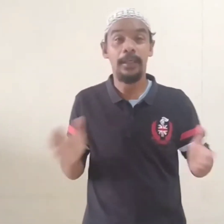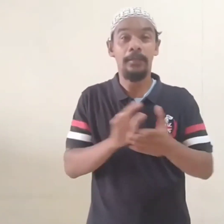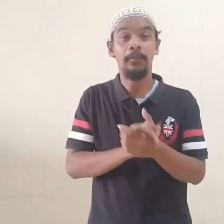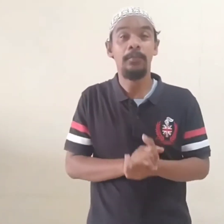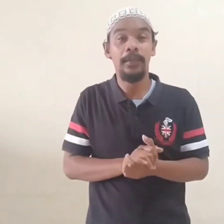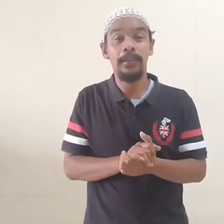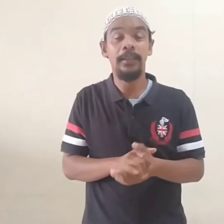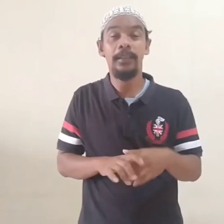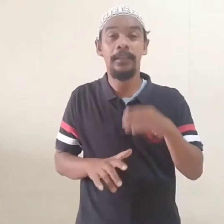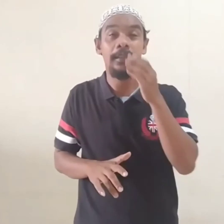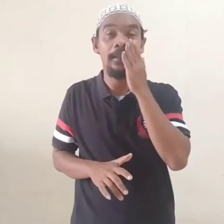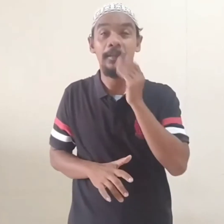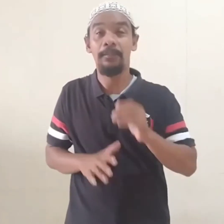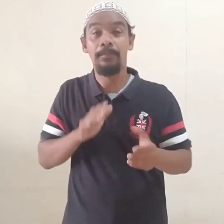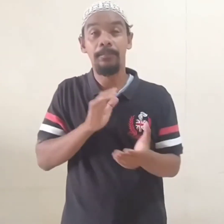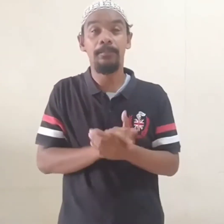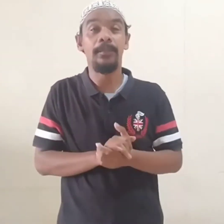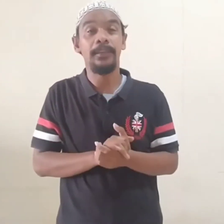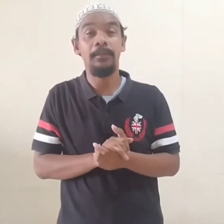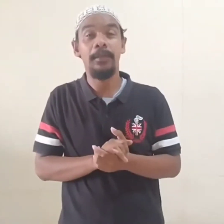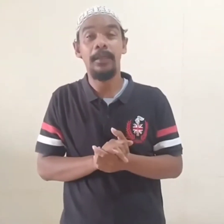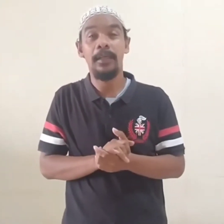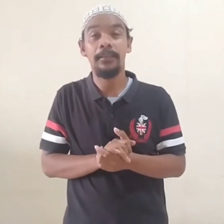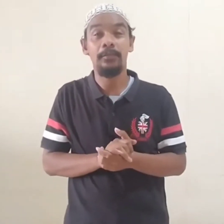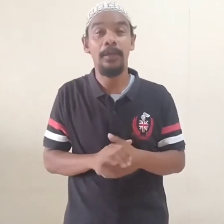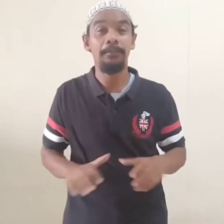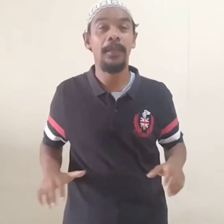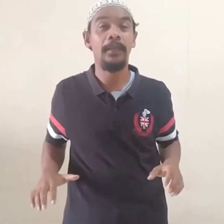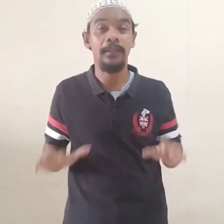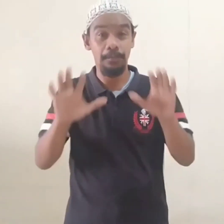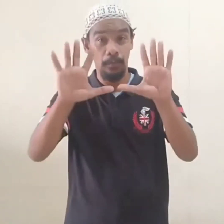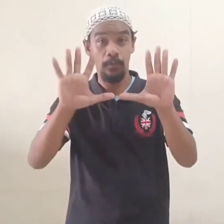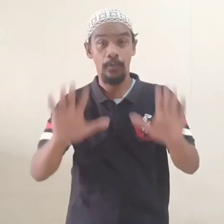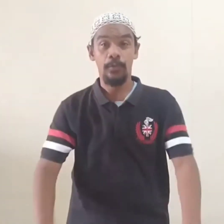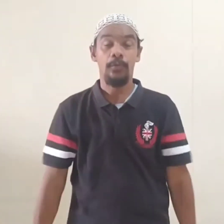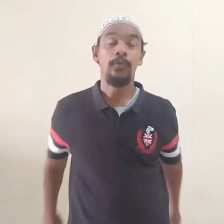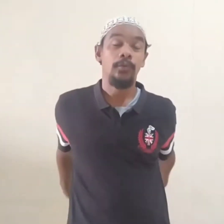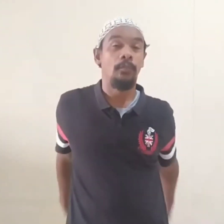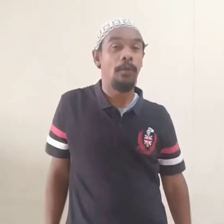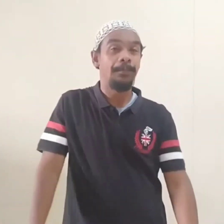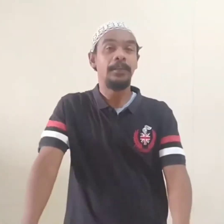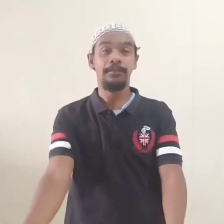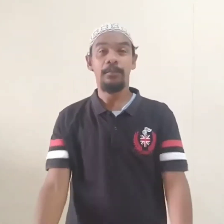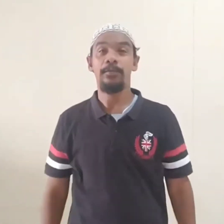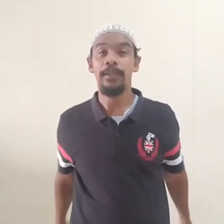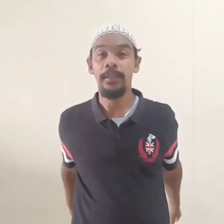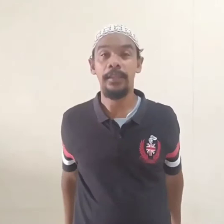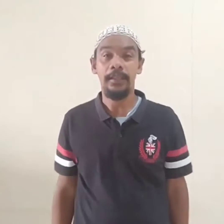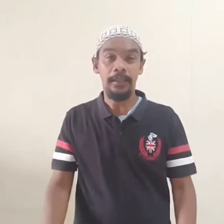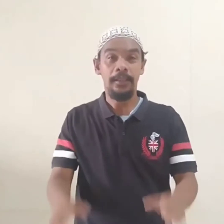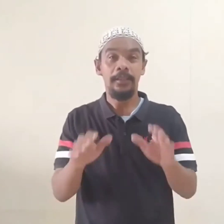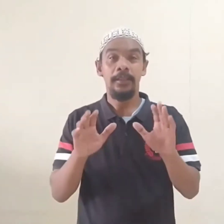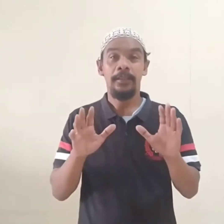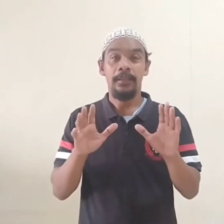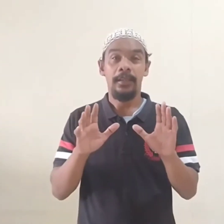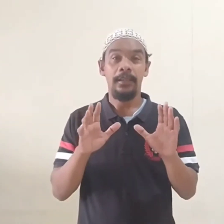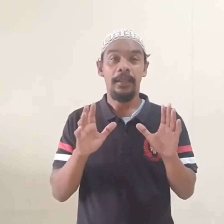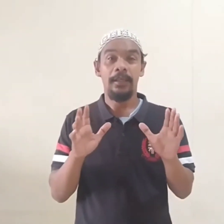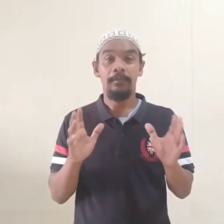akan mempelajari kerja tema atau bab yang ke-10. Bab yang ke-10 ini adalah